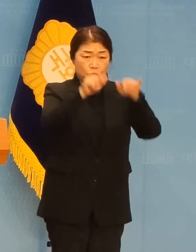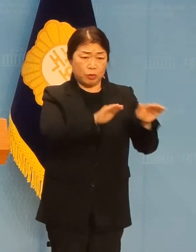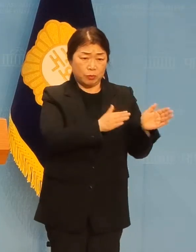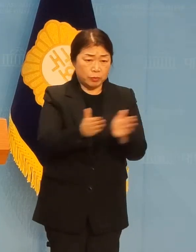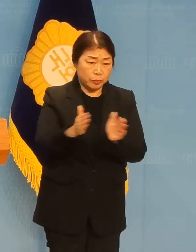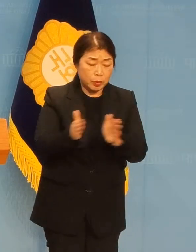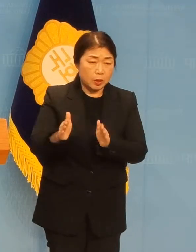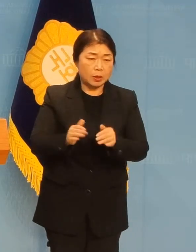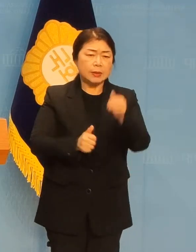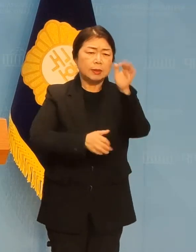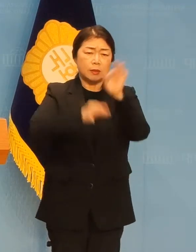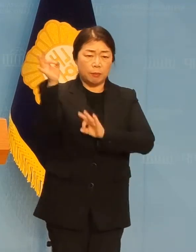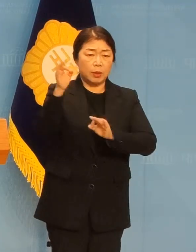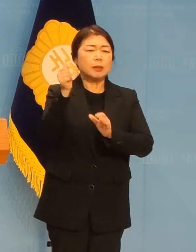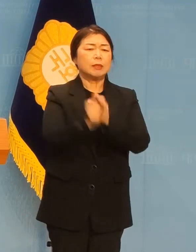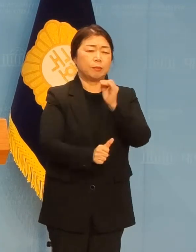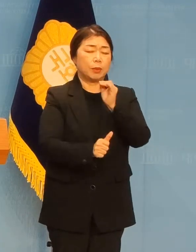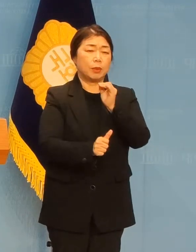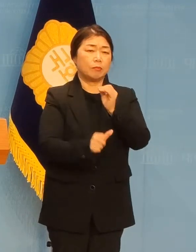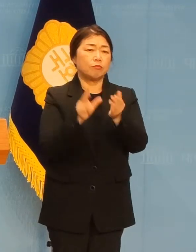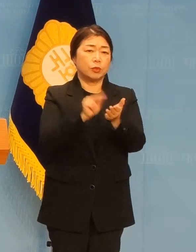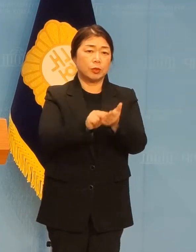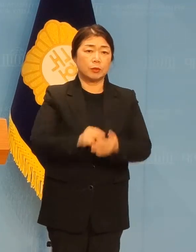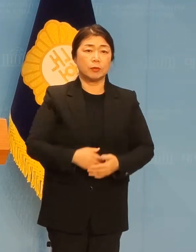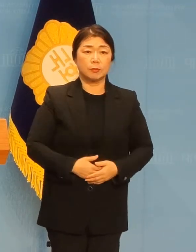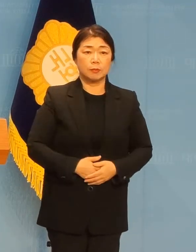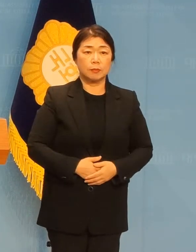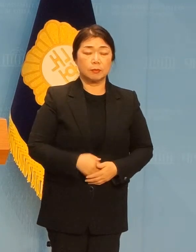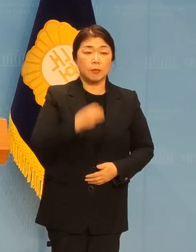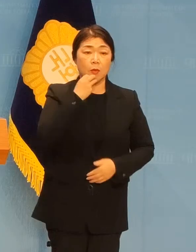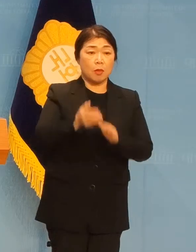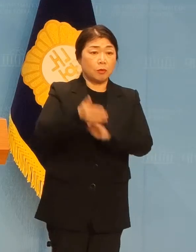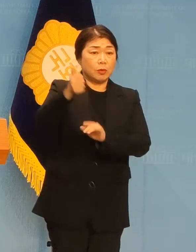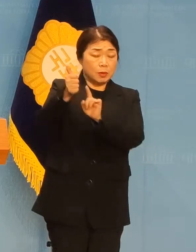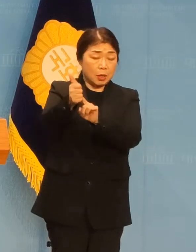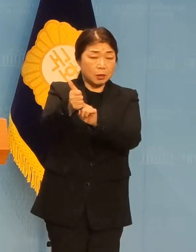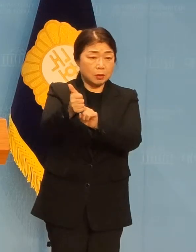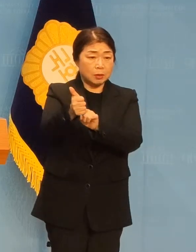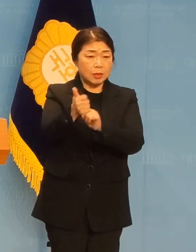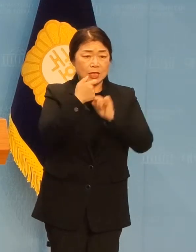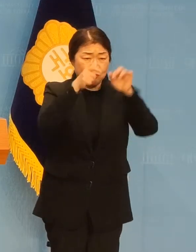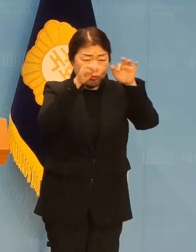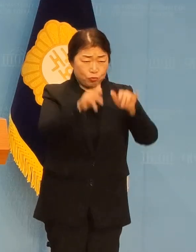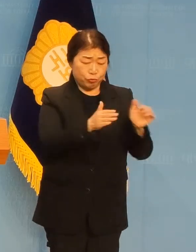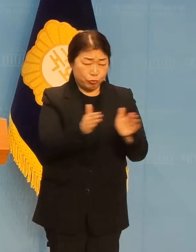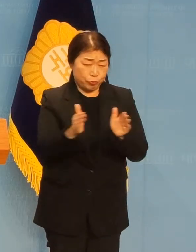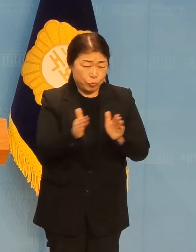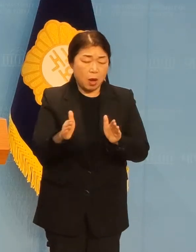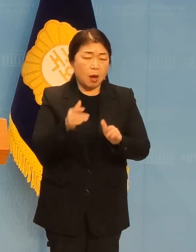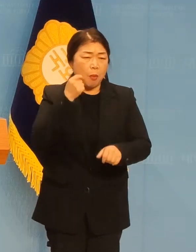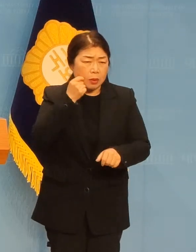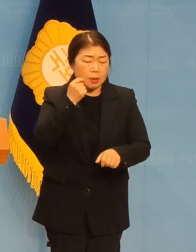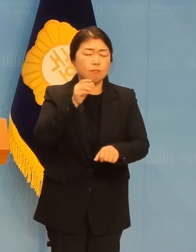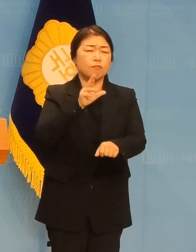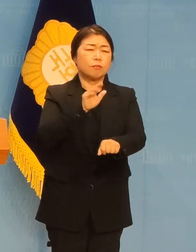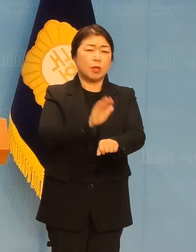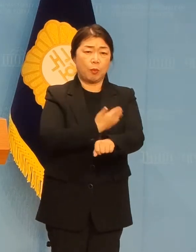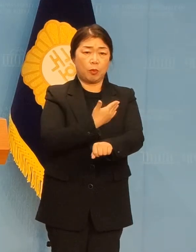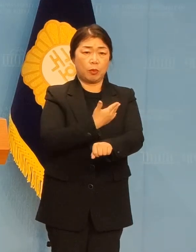국한되지 않습니다. 이미 오세훈 시장의 제설 무능은 유명한 일화입니다.